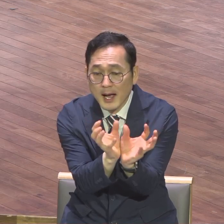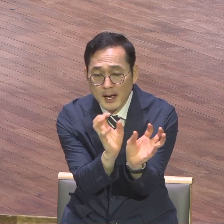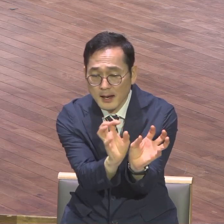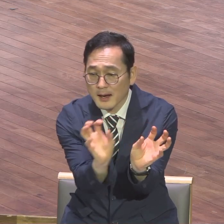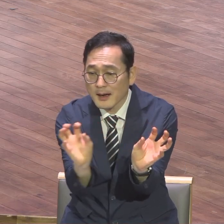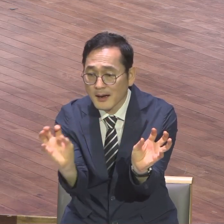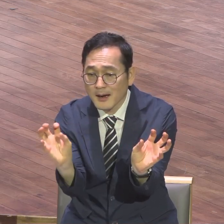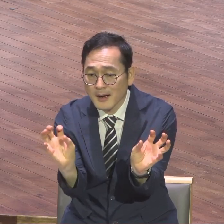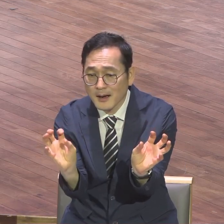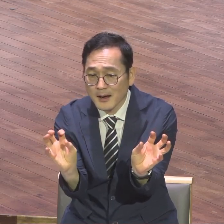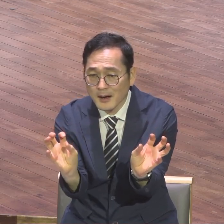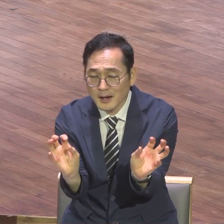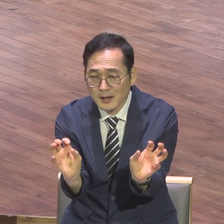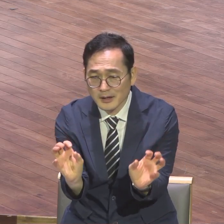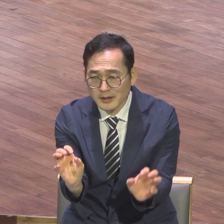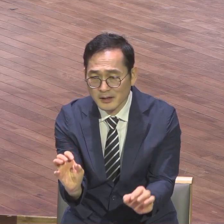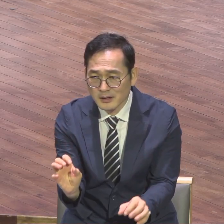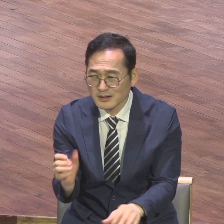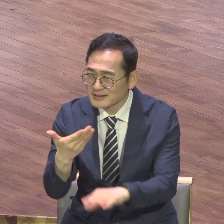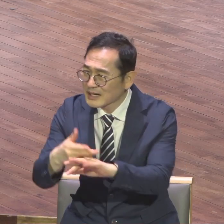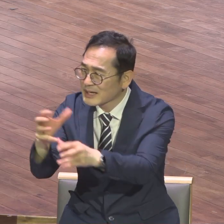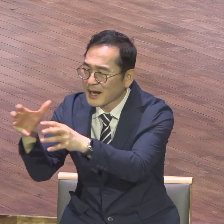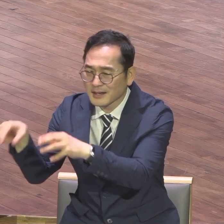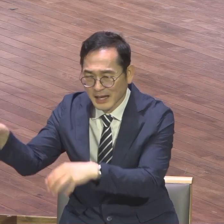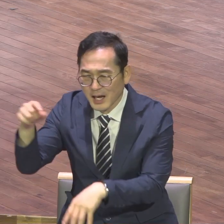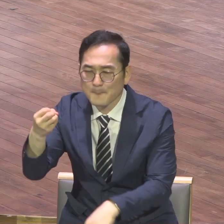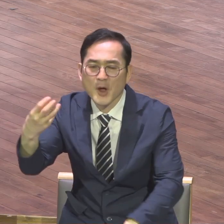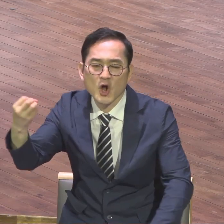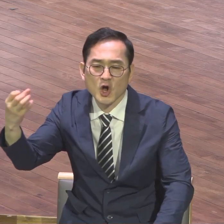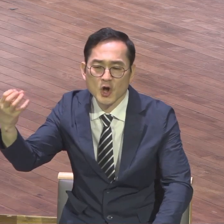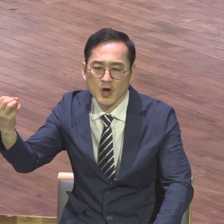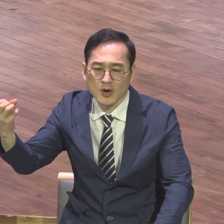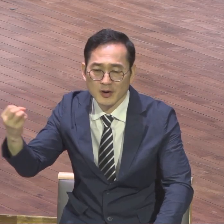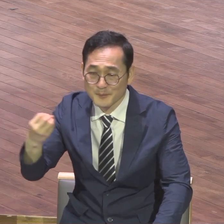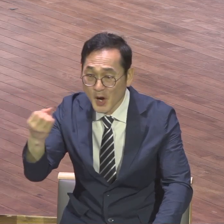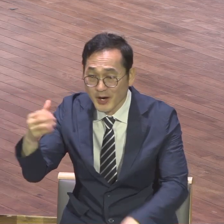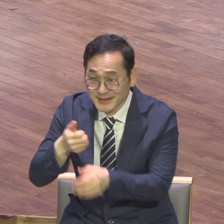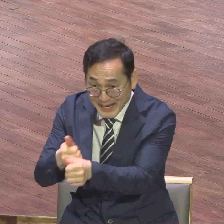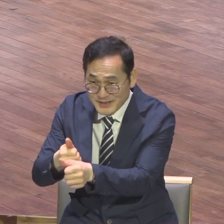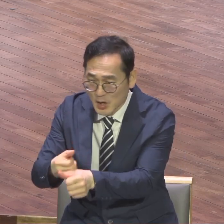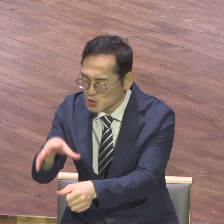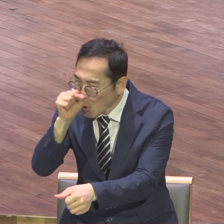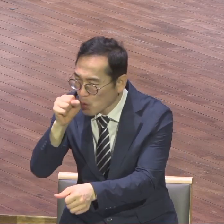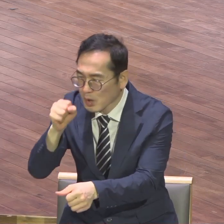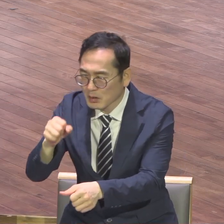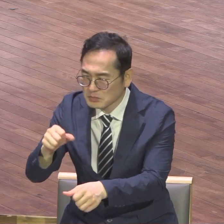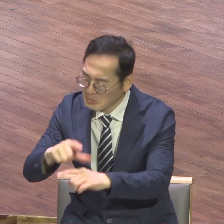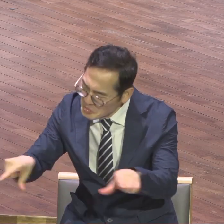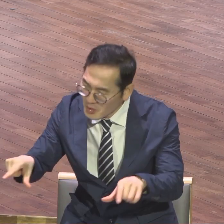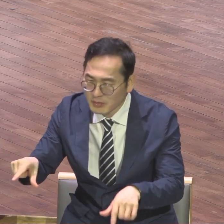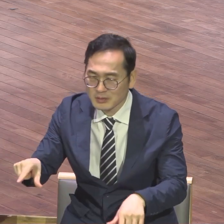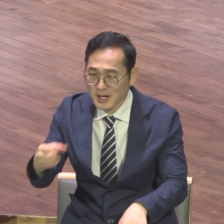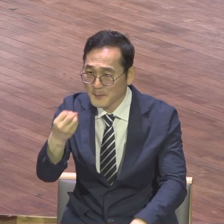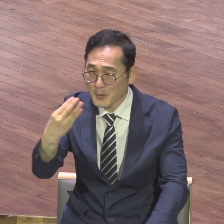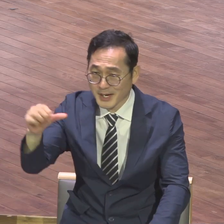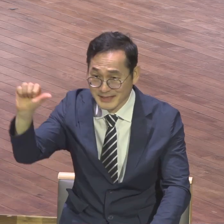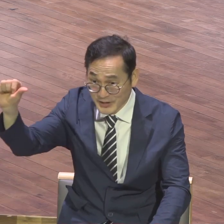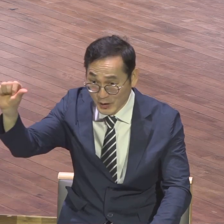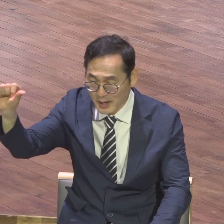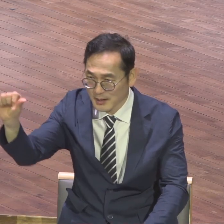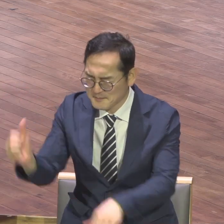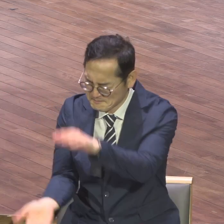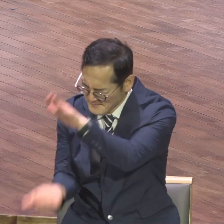별로 그렇게 정합니다. 별 세 개는 이 일반 호텔이고 별 네 개는 특급 호텔인데 별 다섯